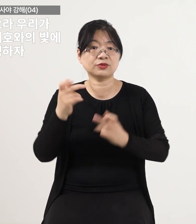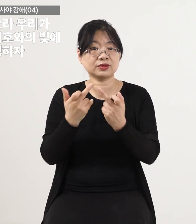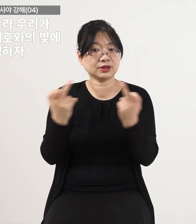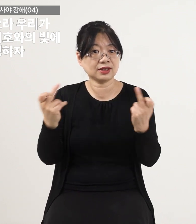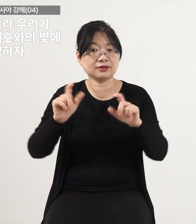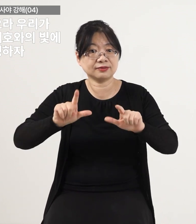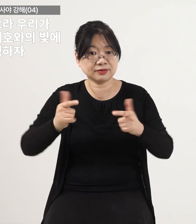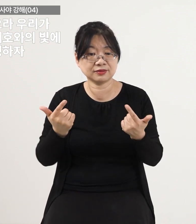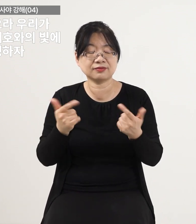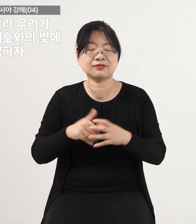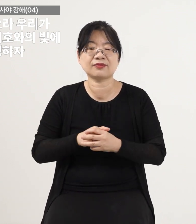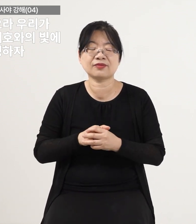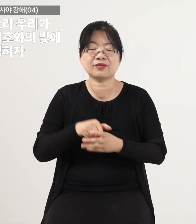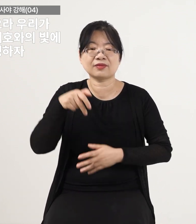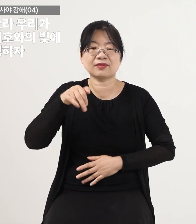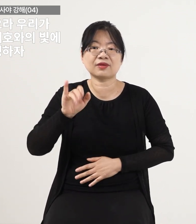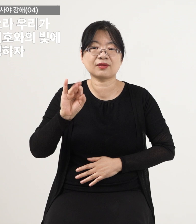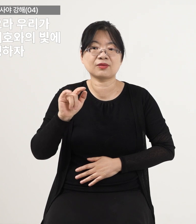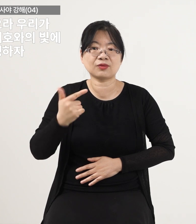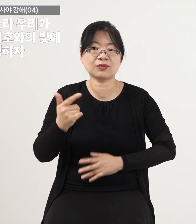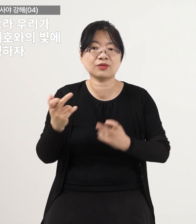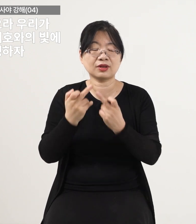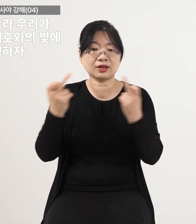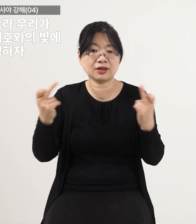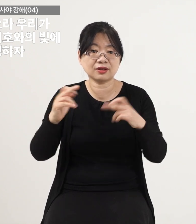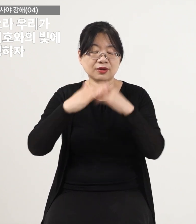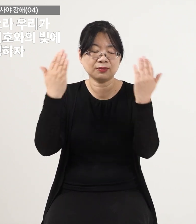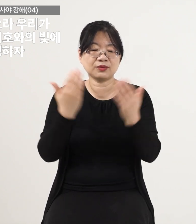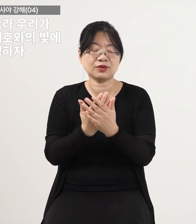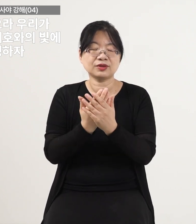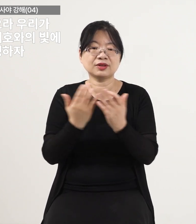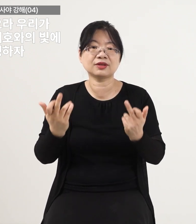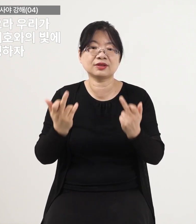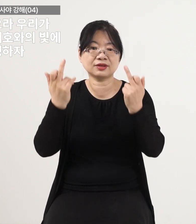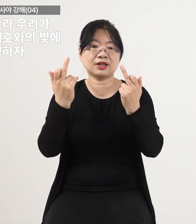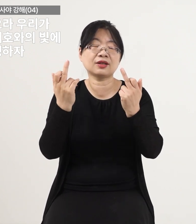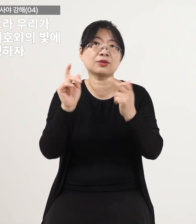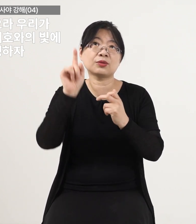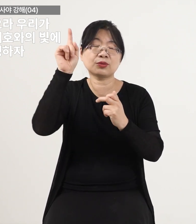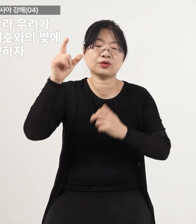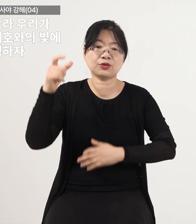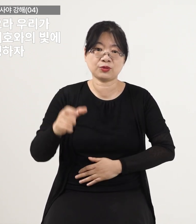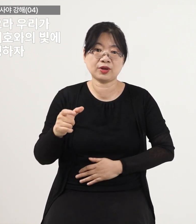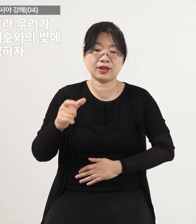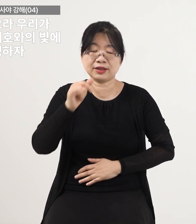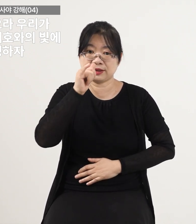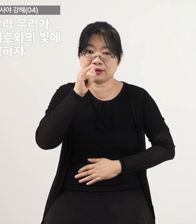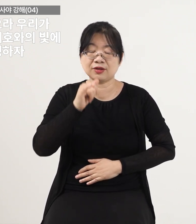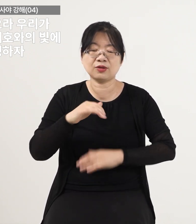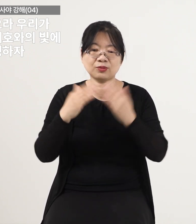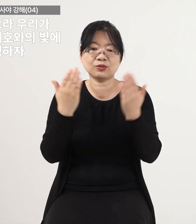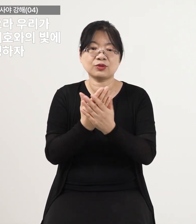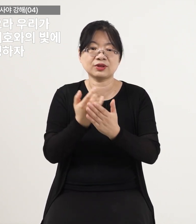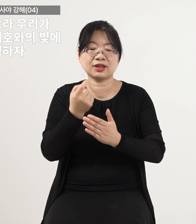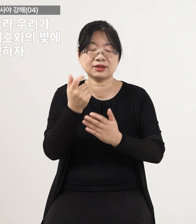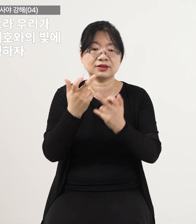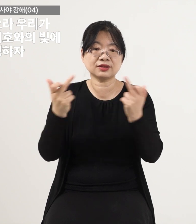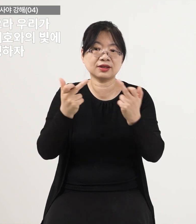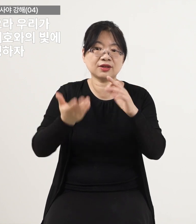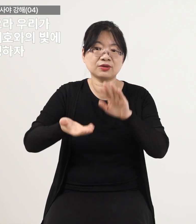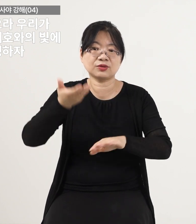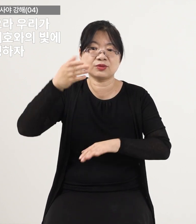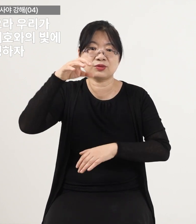아니에요. 시온산이 모든 산 꼭대기에 굳게 설 것이요 모든 작은 산 위에